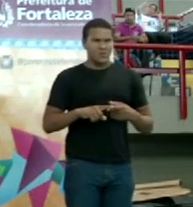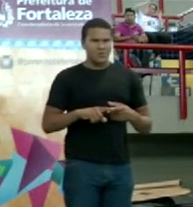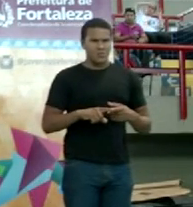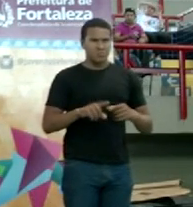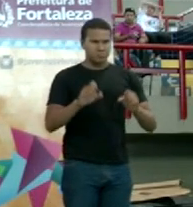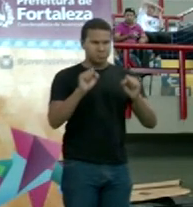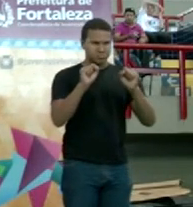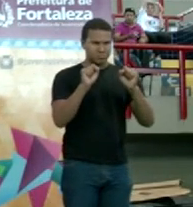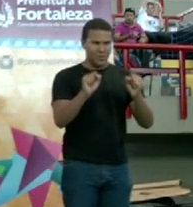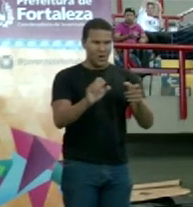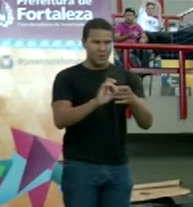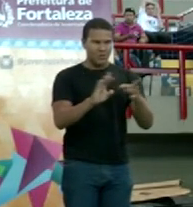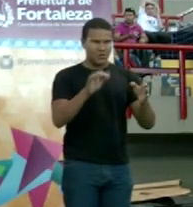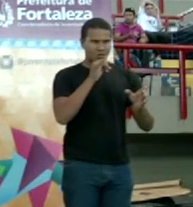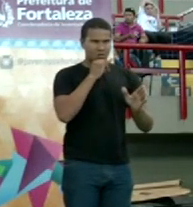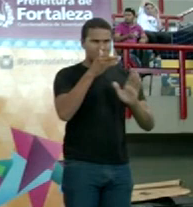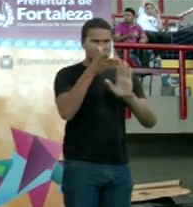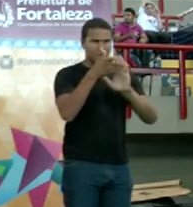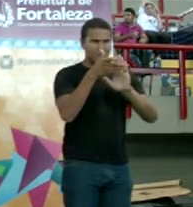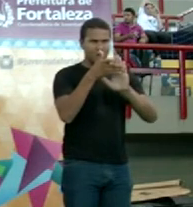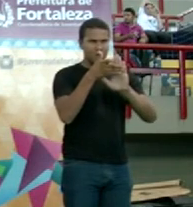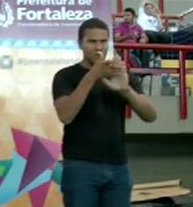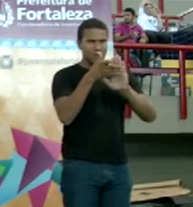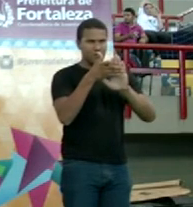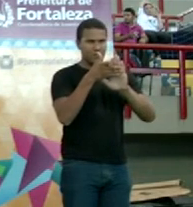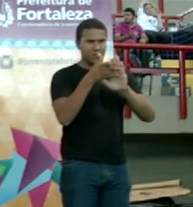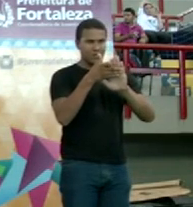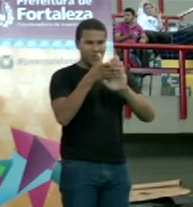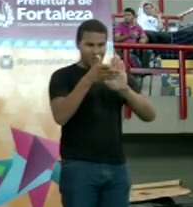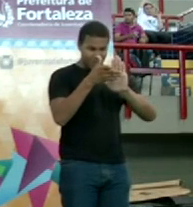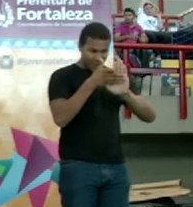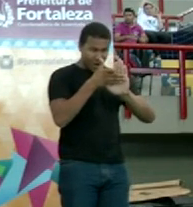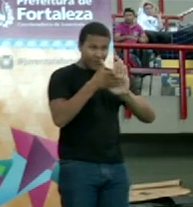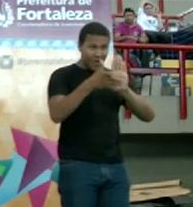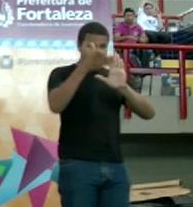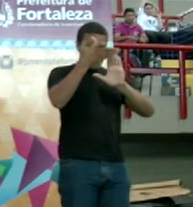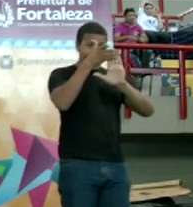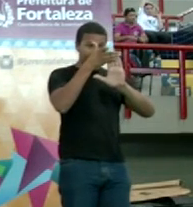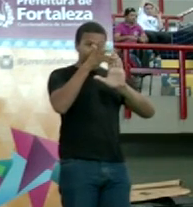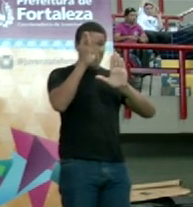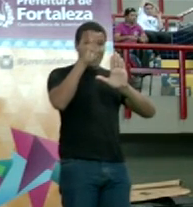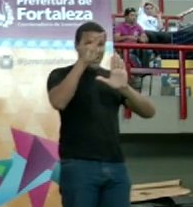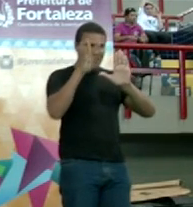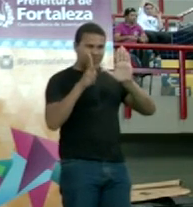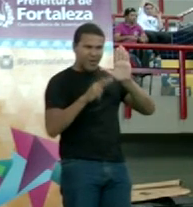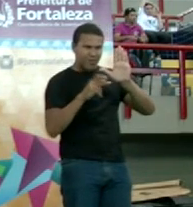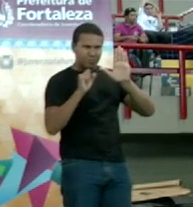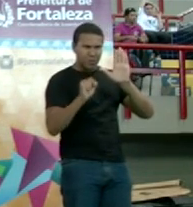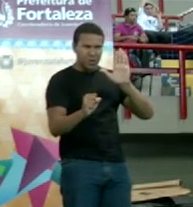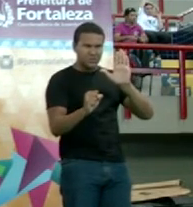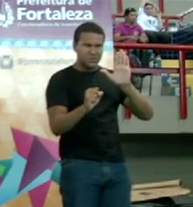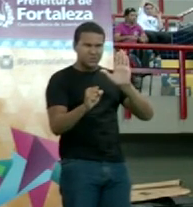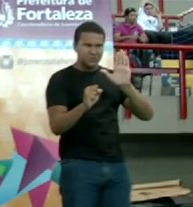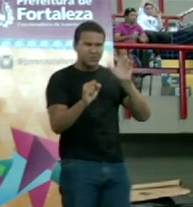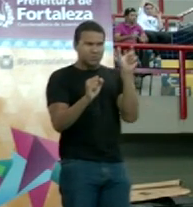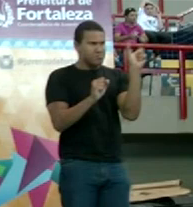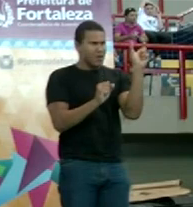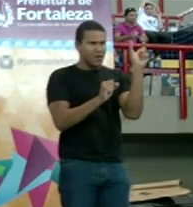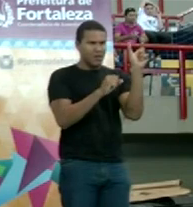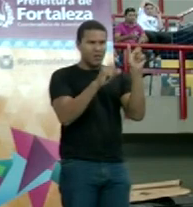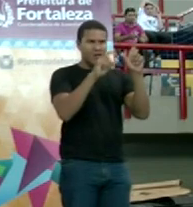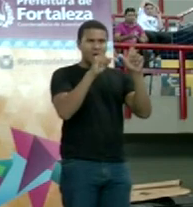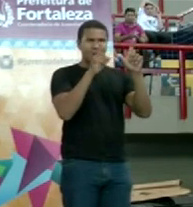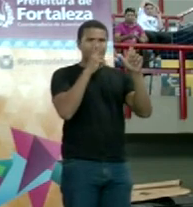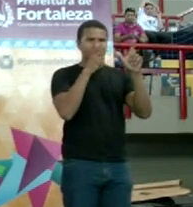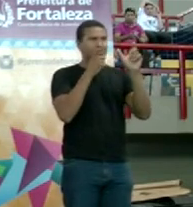um parágrafo com a mesma palavra ou frase do parágrafo anterior? Não, se constitui redundância,